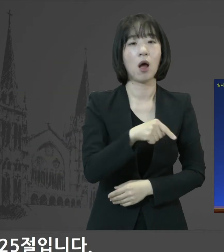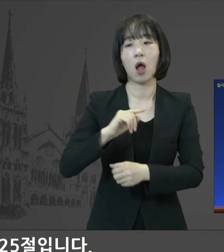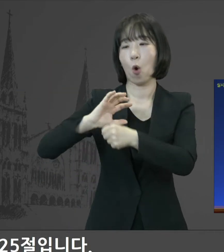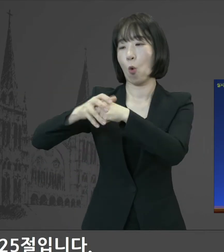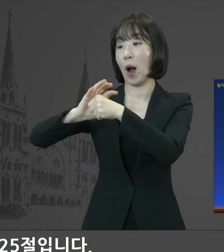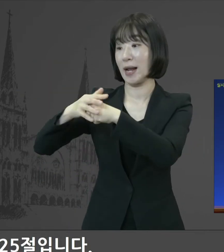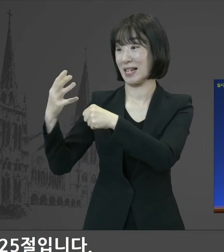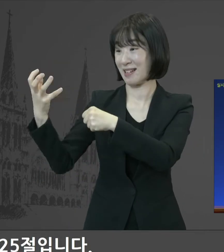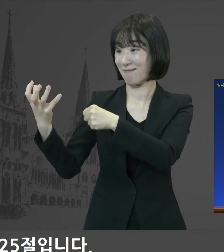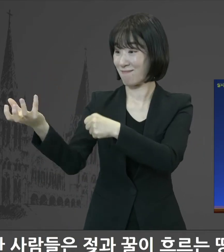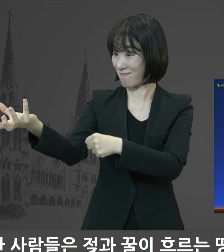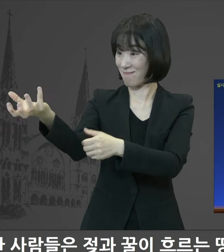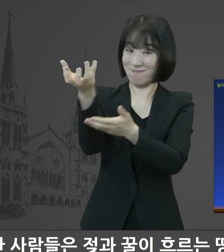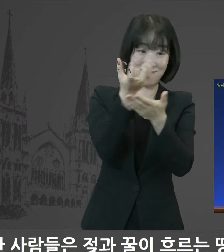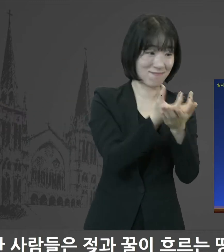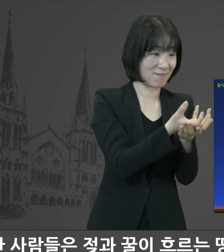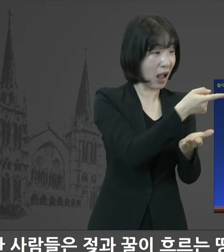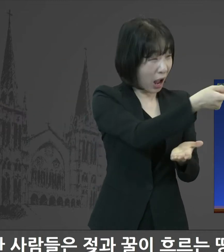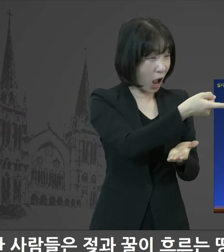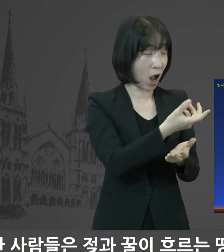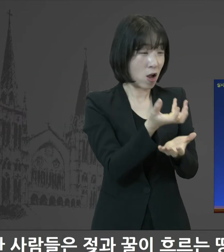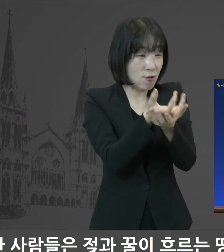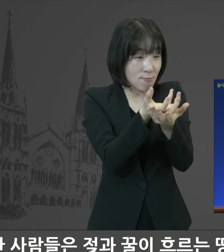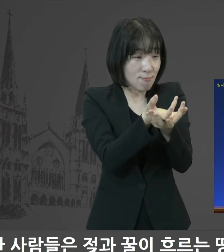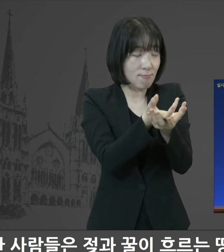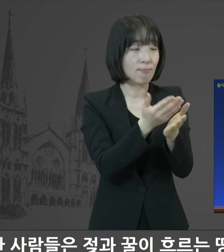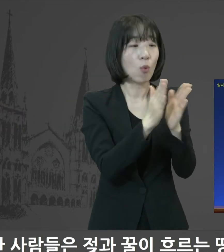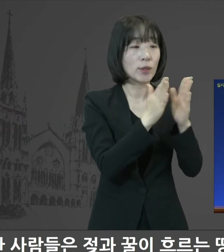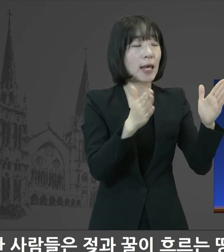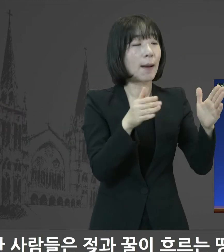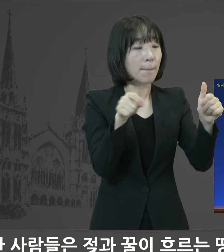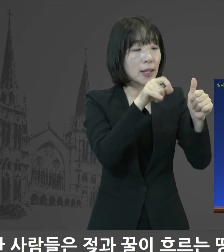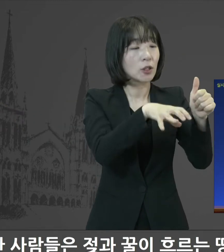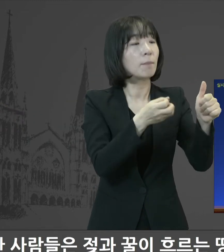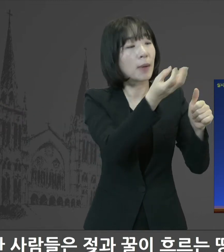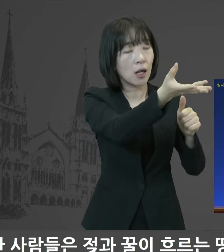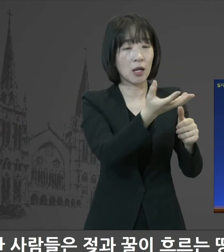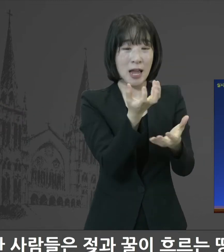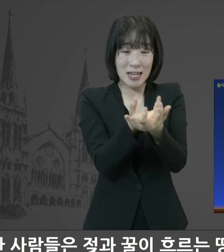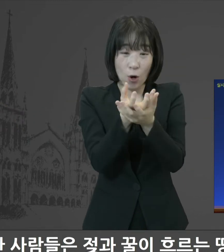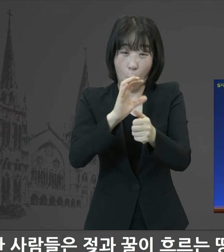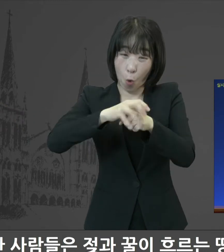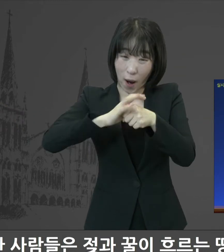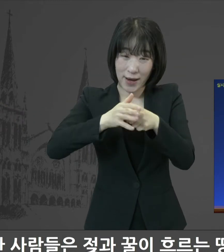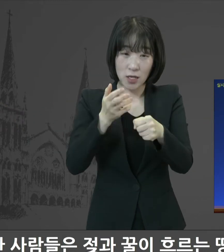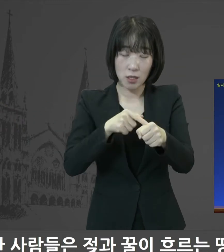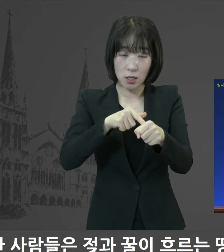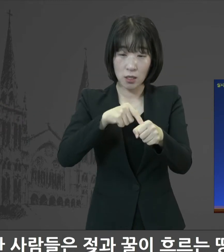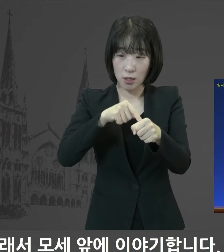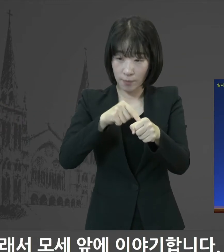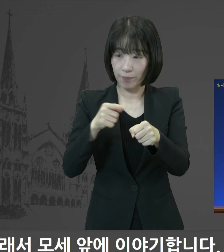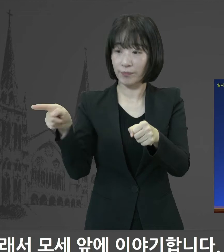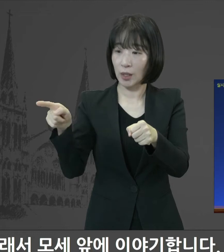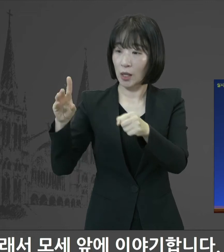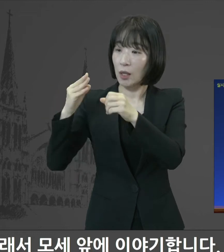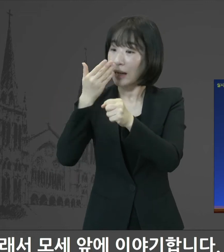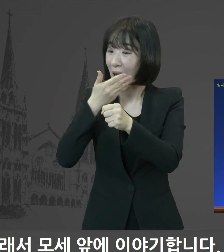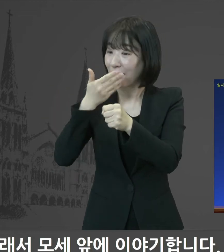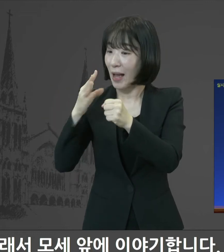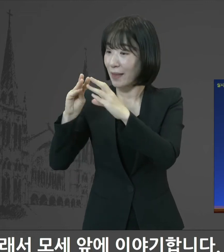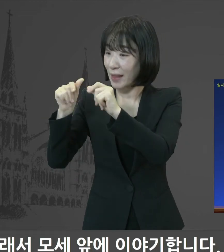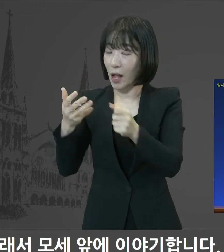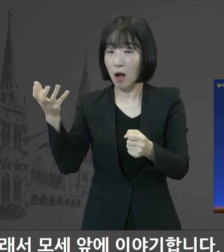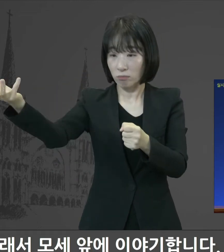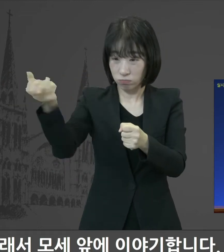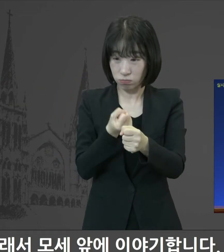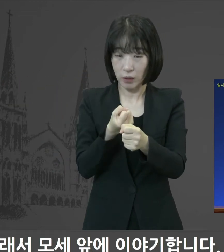옵니다. 그래서 모세 앞에 얘기하는 거죠. 자, 보십시오. 이 과일이 우리가 들어갈 그 땅에서 소출된